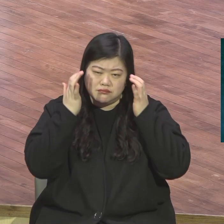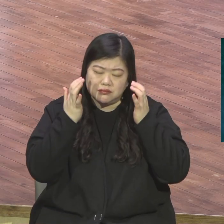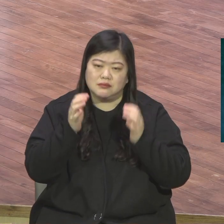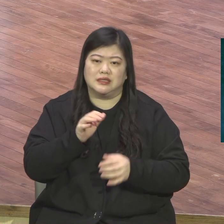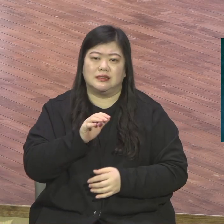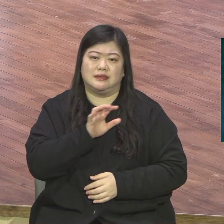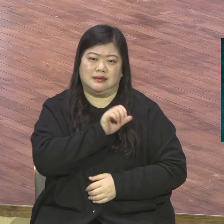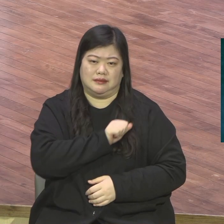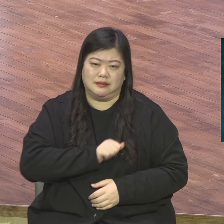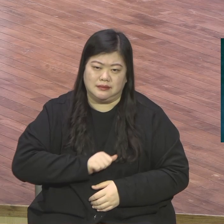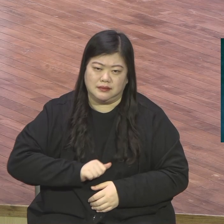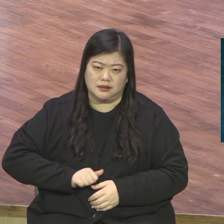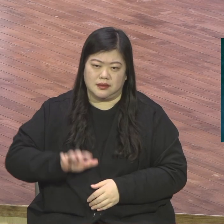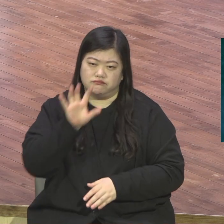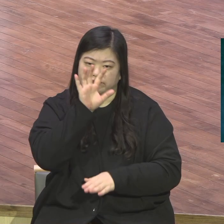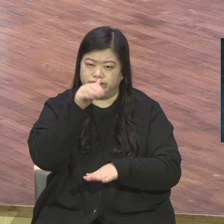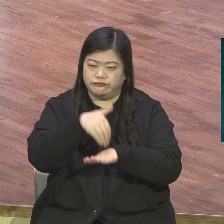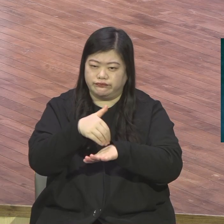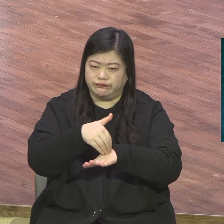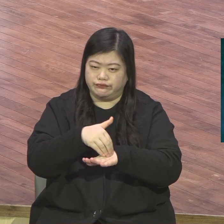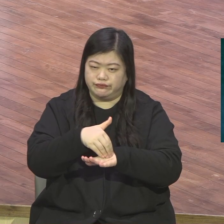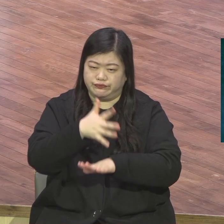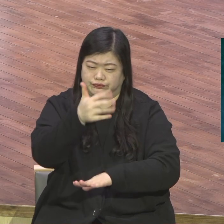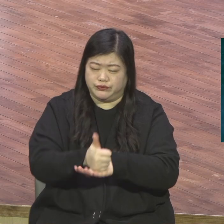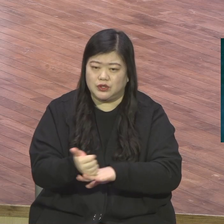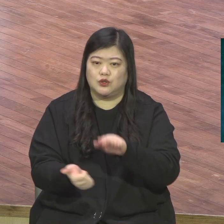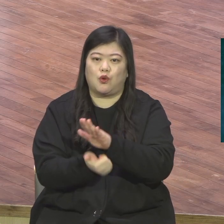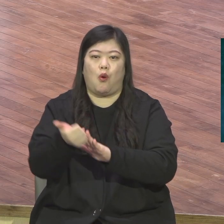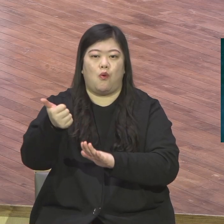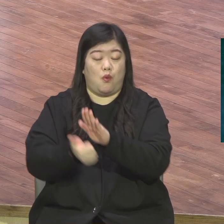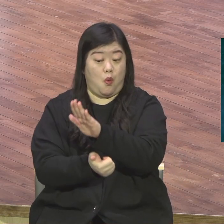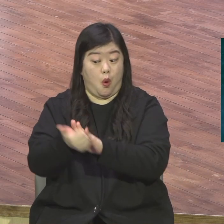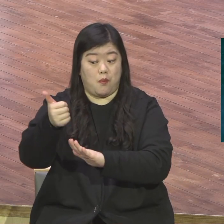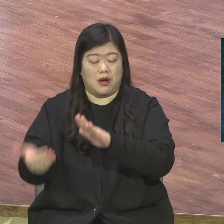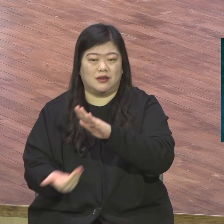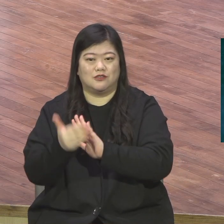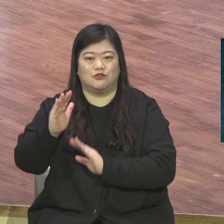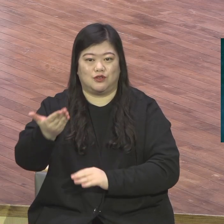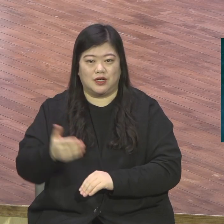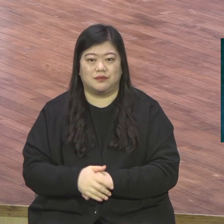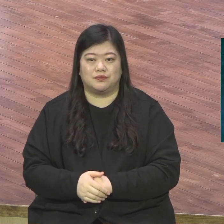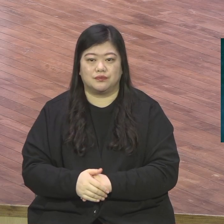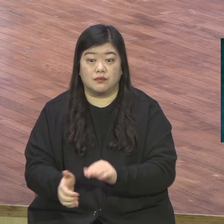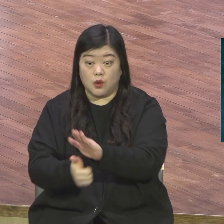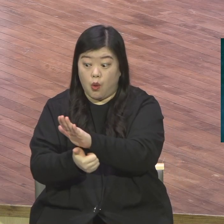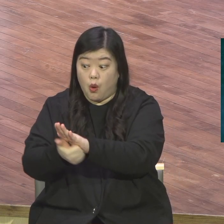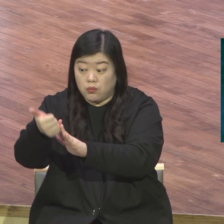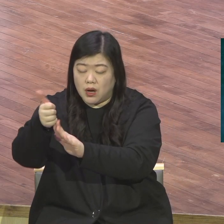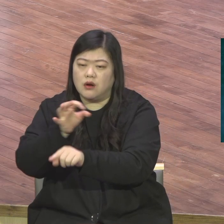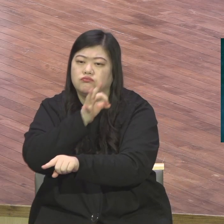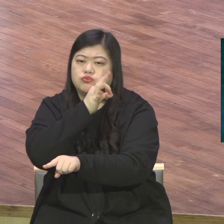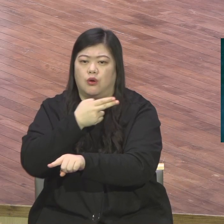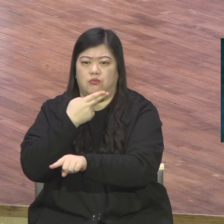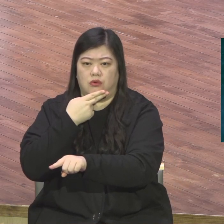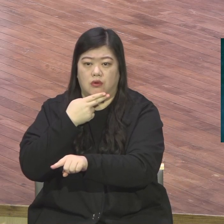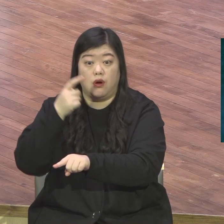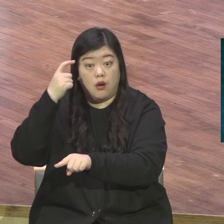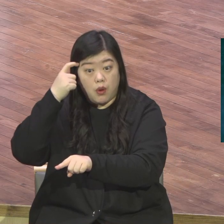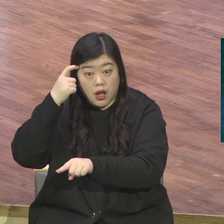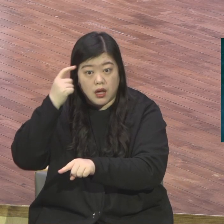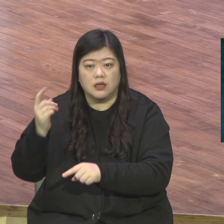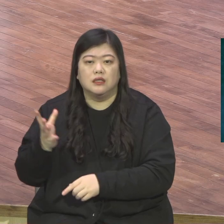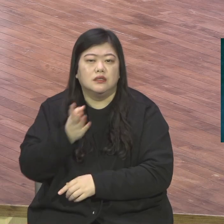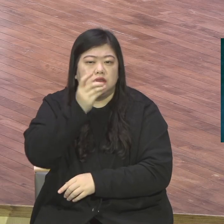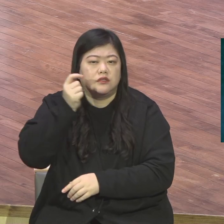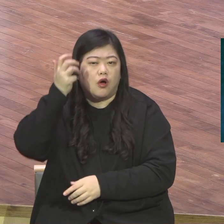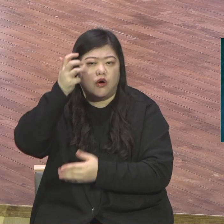인내는 연단을, 연단은 소망을 이룬 줄 알미로다. 소망이 우리를 부끄럽게 하지 아니함은 우리에게 주신 성령으로